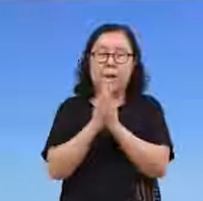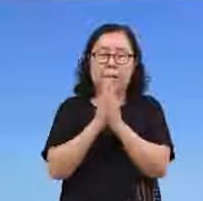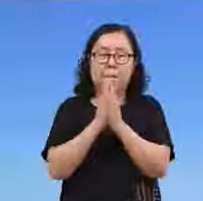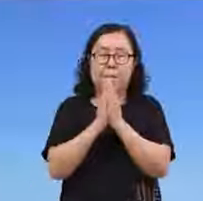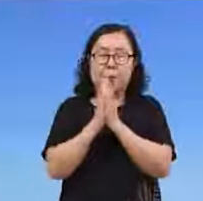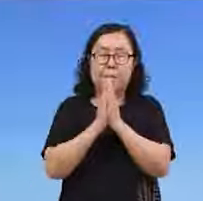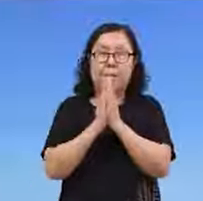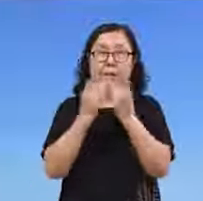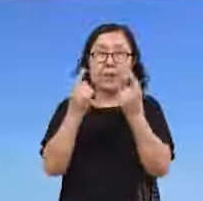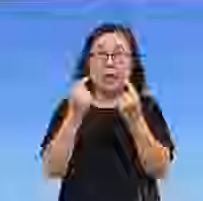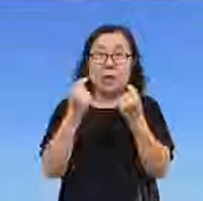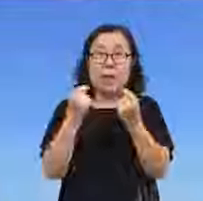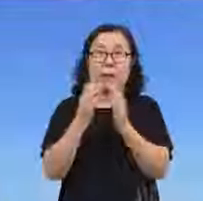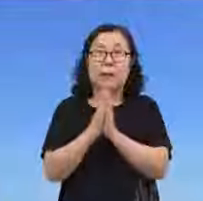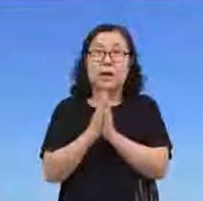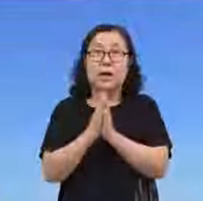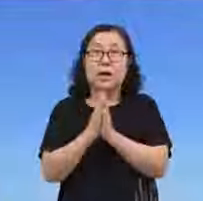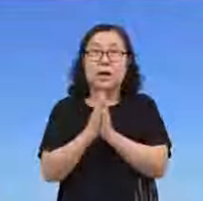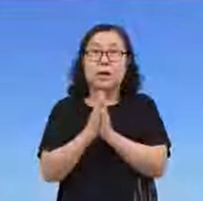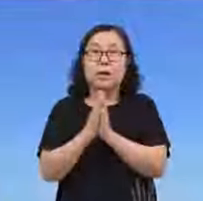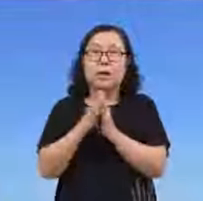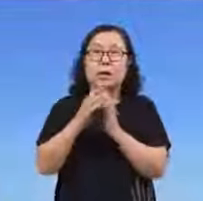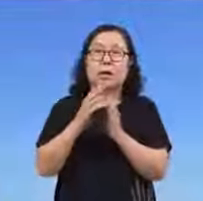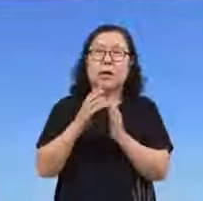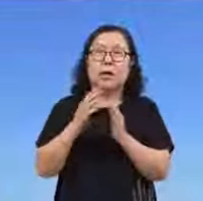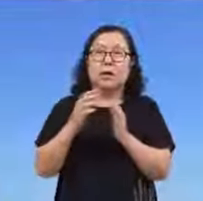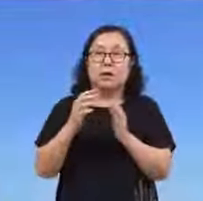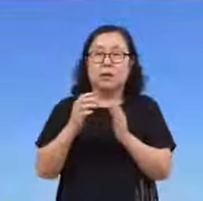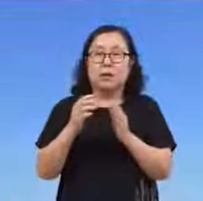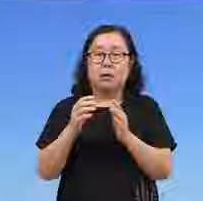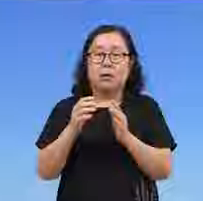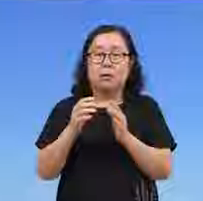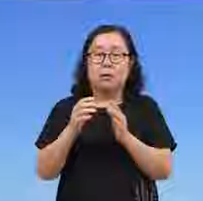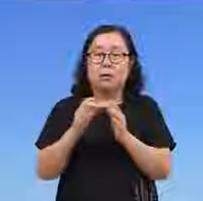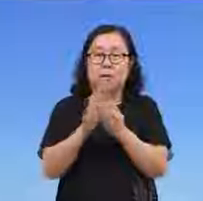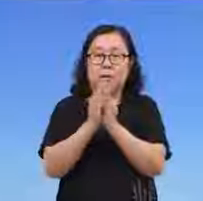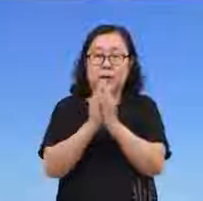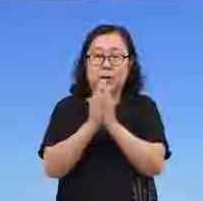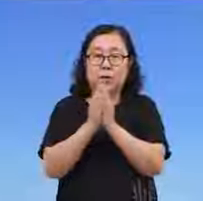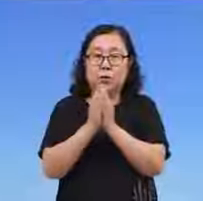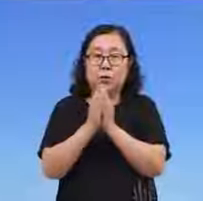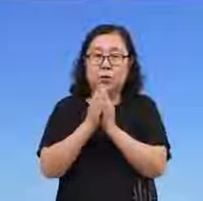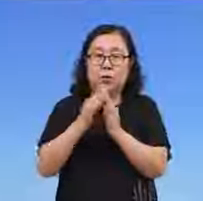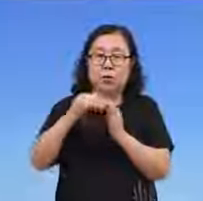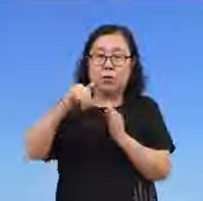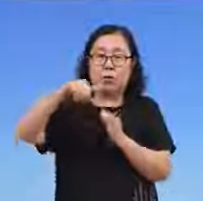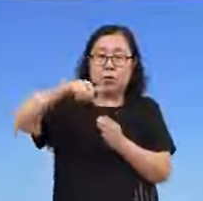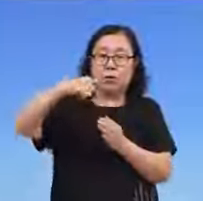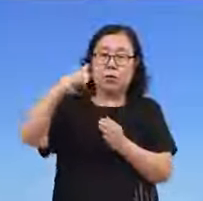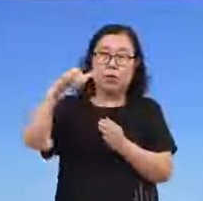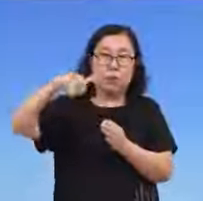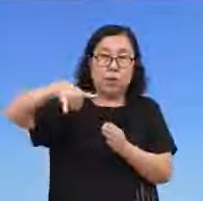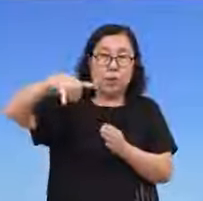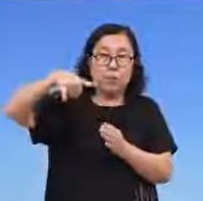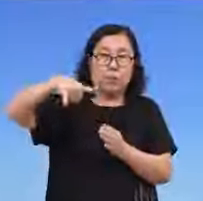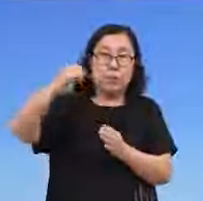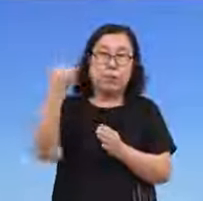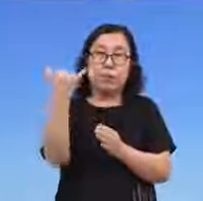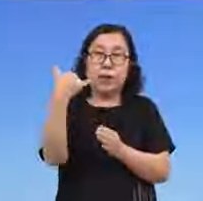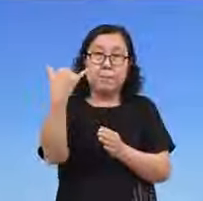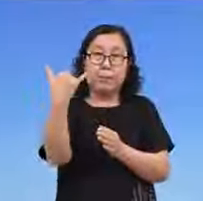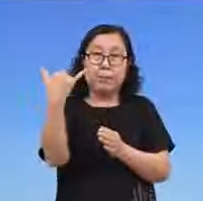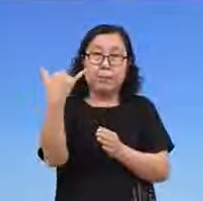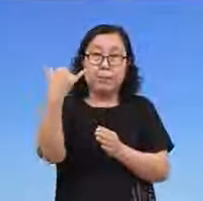썩썩썩 문지르면은 알라딘의 마술 램프가 펑 하고 나와가지고 주인님 뭐 도와드릴까요? 그 사람